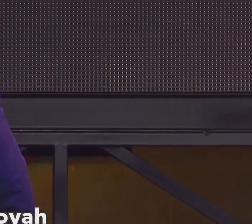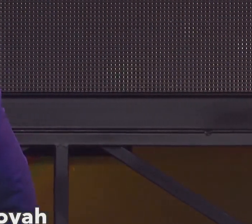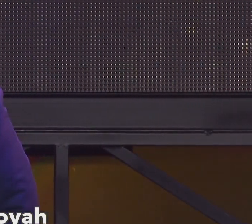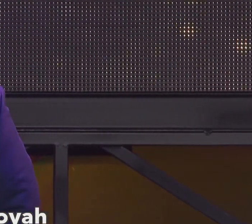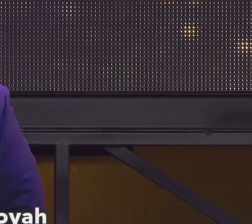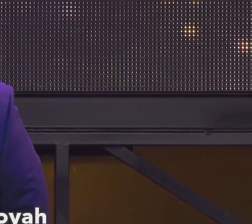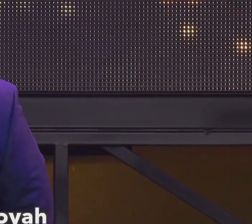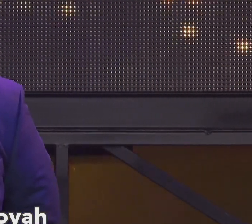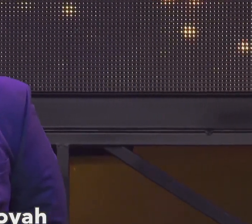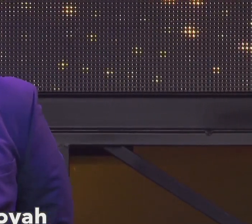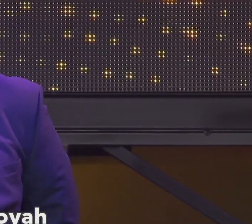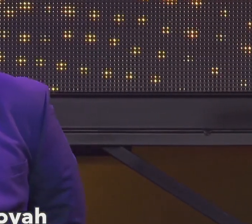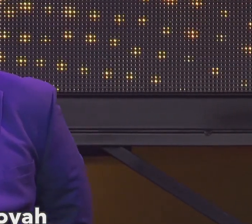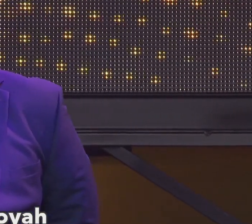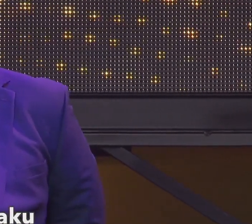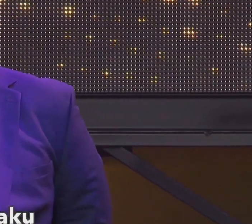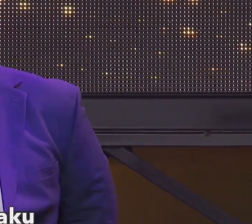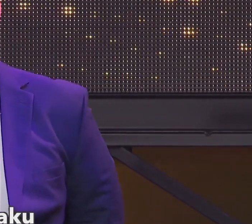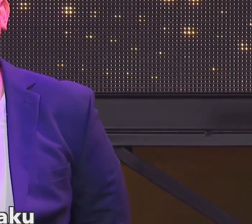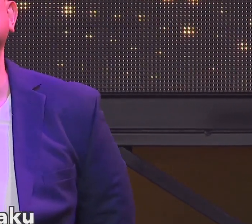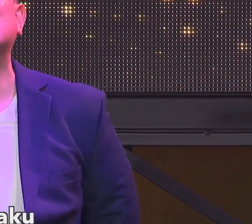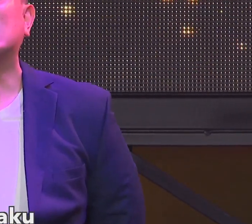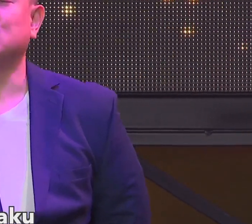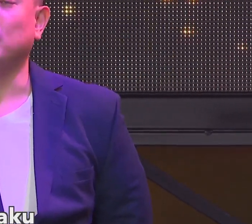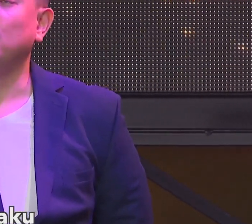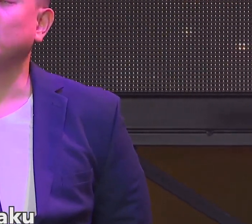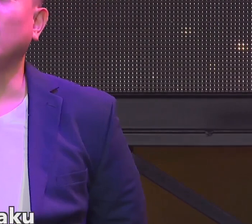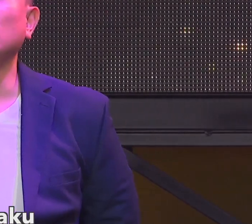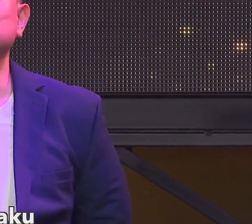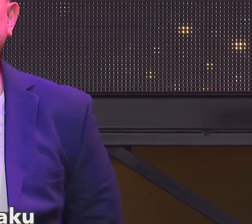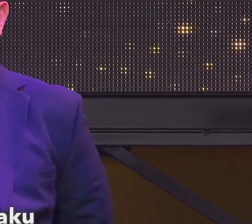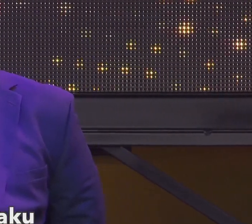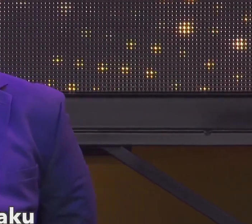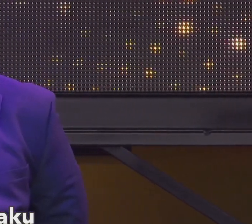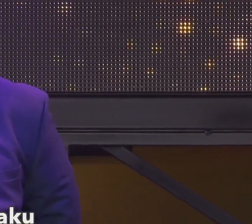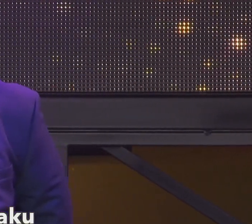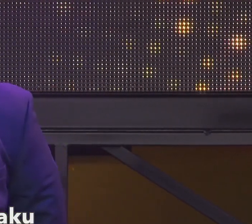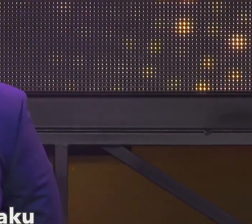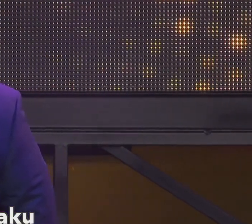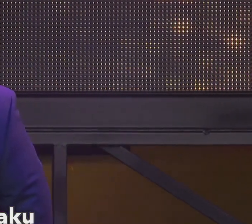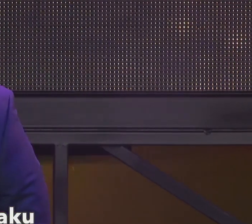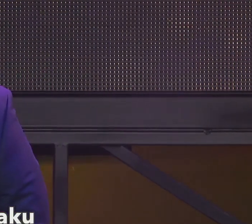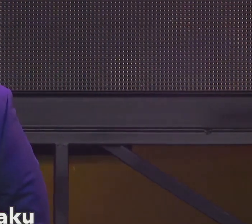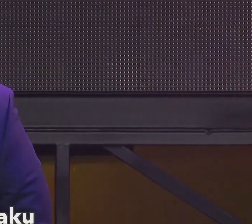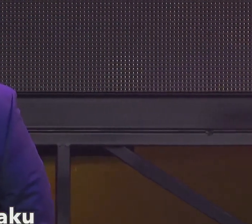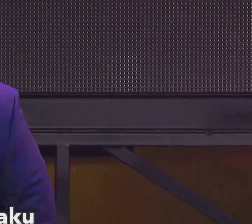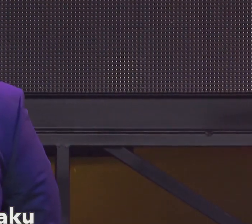aku tak akan goyah, sebab Kau sertaku.